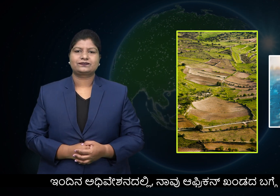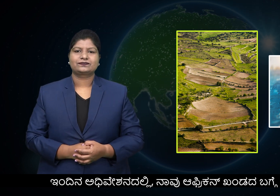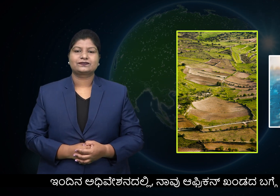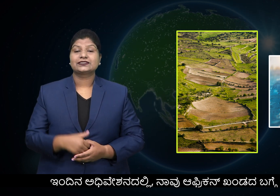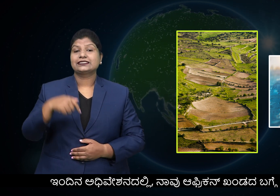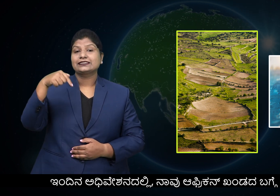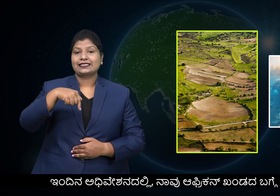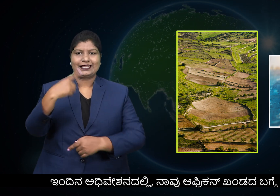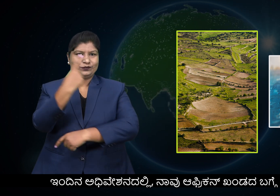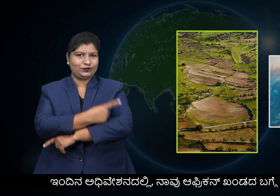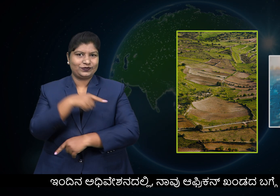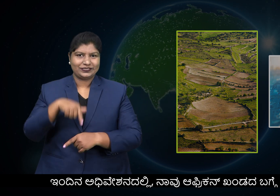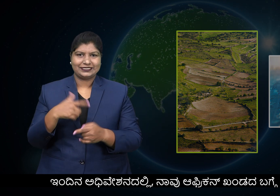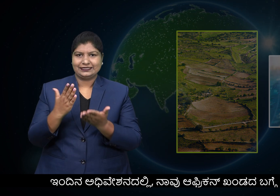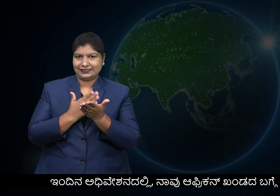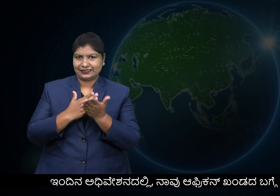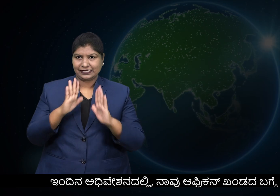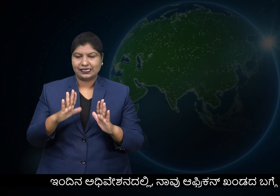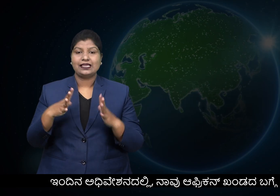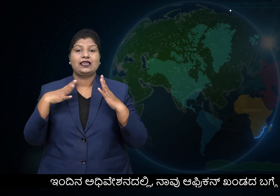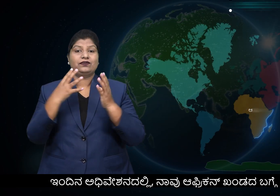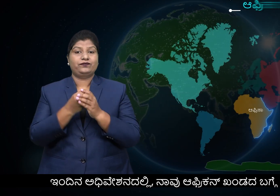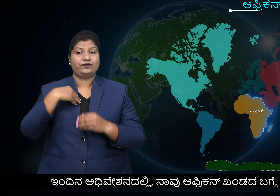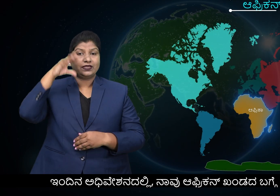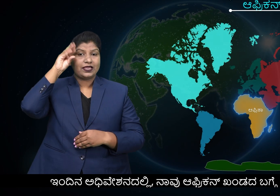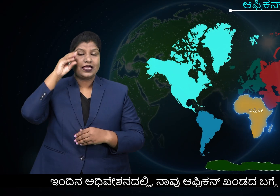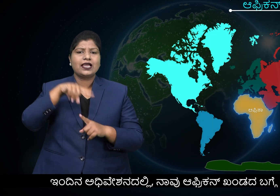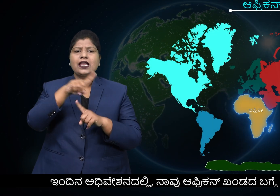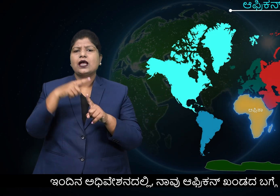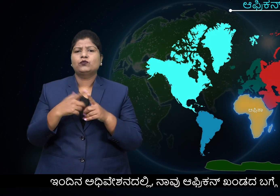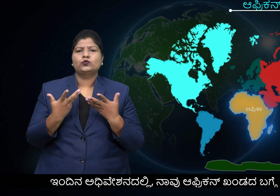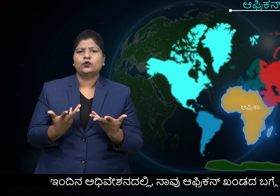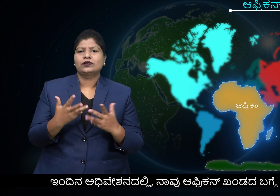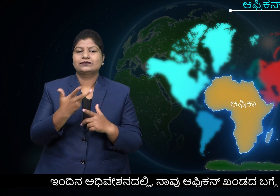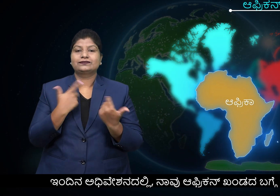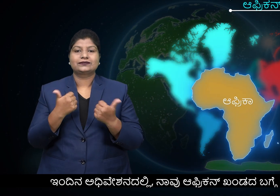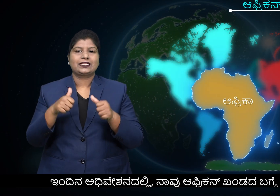ಇಂದಿನ ಅಧಿವೇಶನದಲ್ಲಿ ನಾವು ಆಫ್ರಿಕನ್ ಖಂಡದ ಬಗ್ಗೆ ಕಲಿಯುತ್ತೇವೆ.